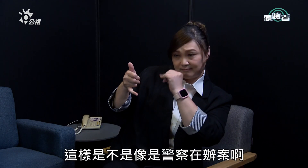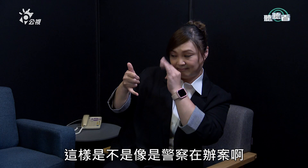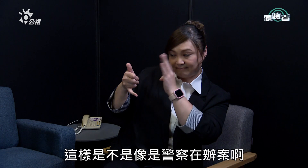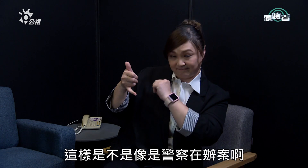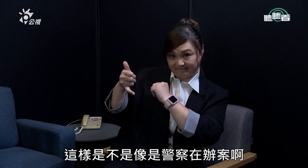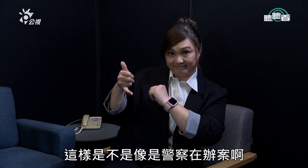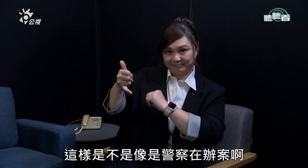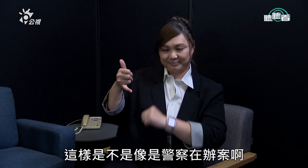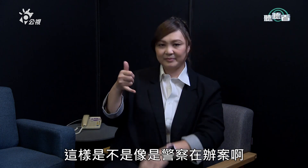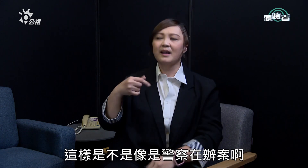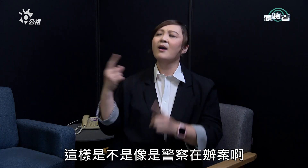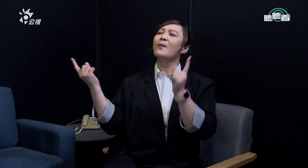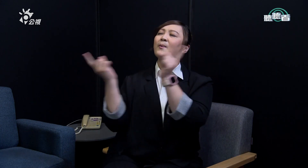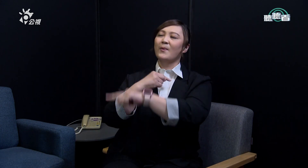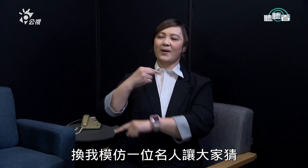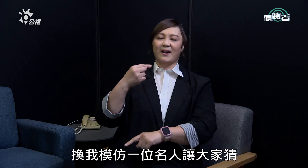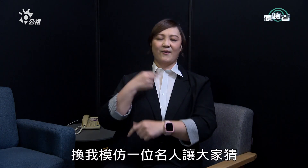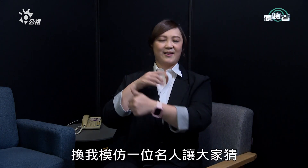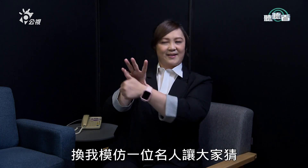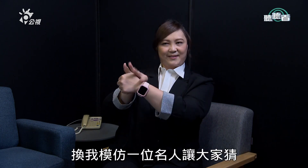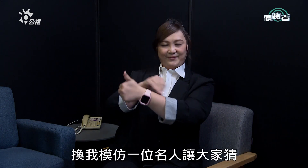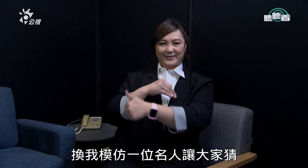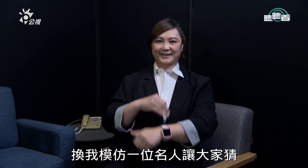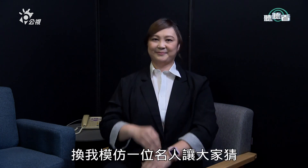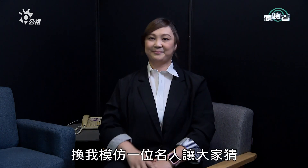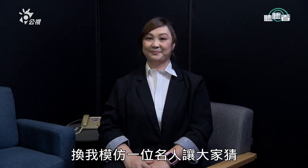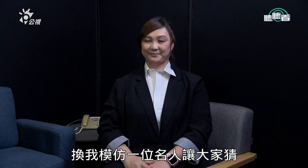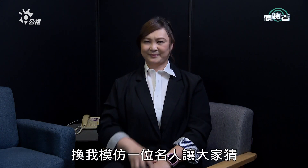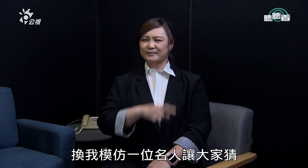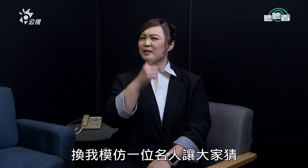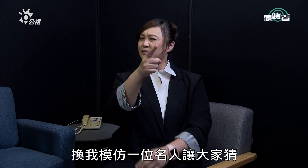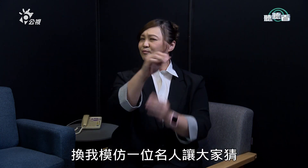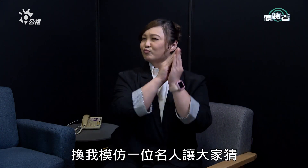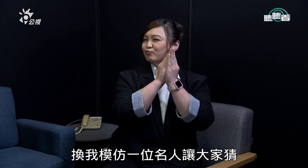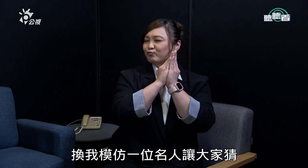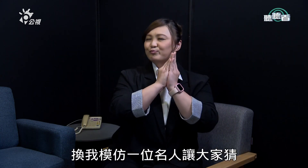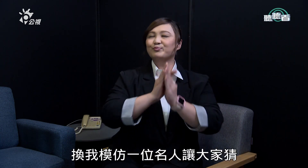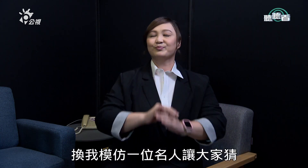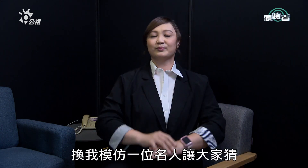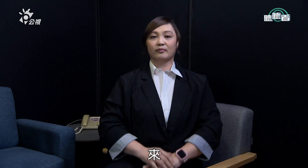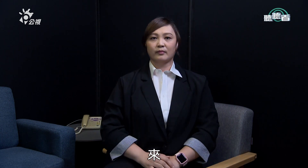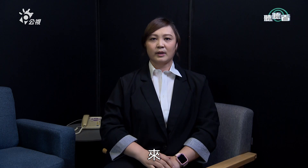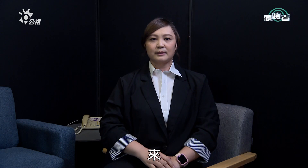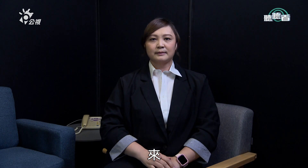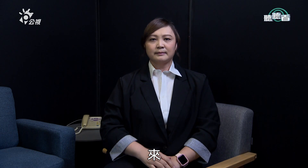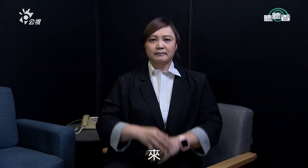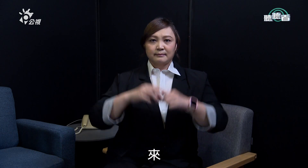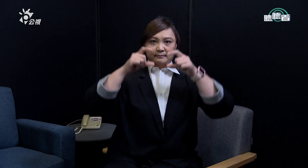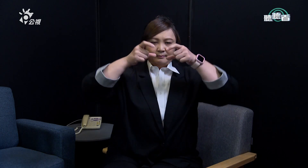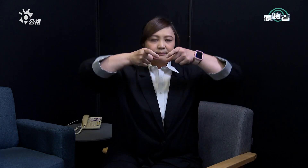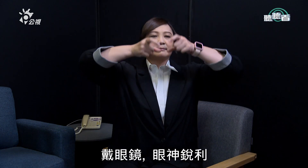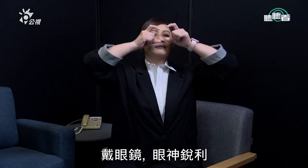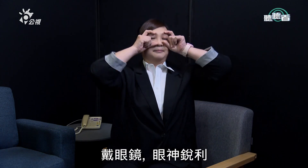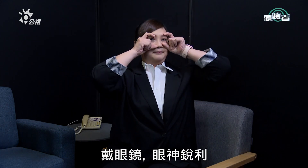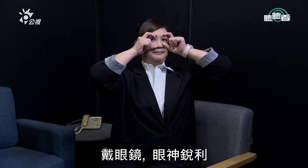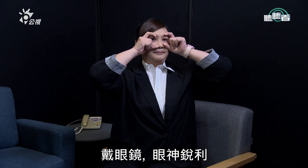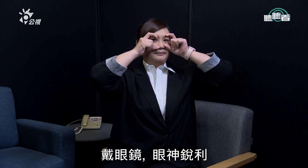呢？换我模仿一位名人，让大家猜啊。来，戴眼